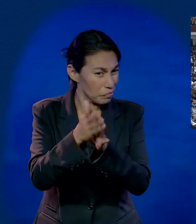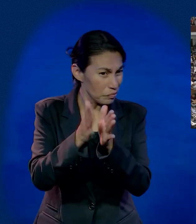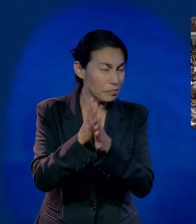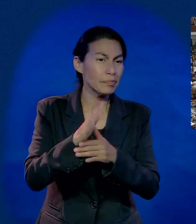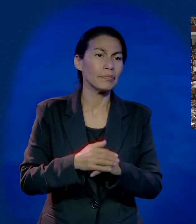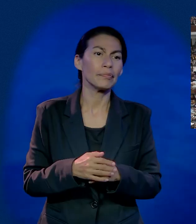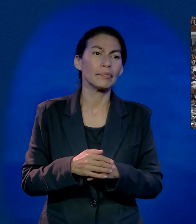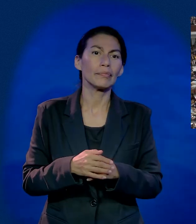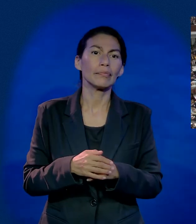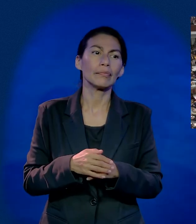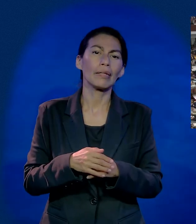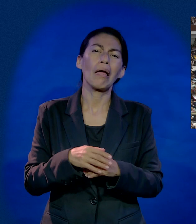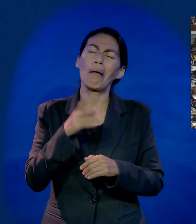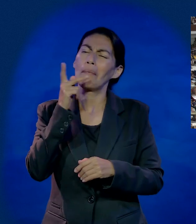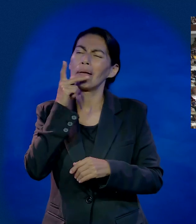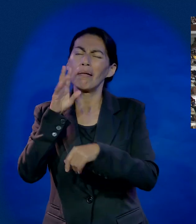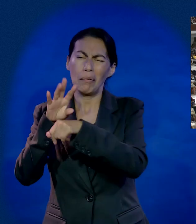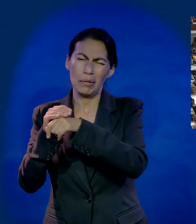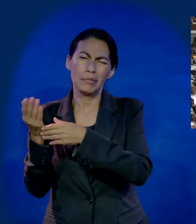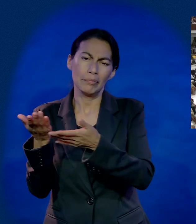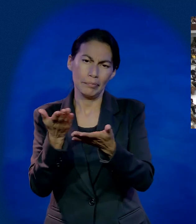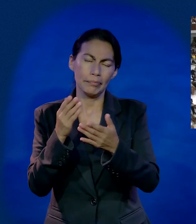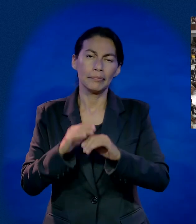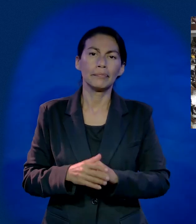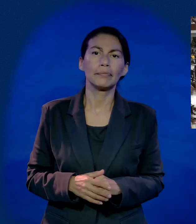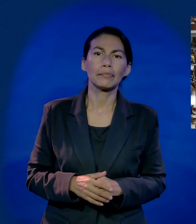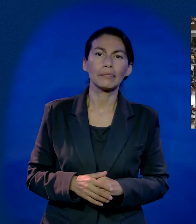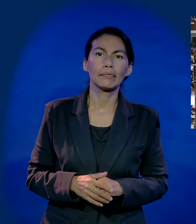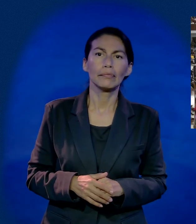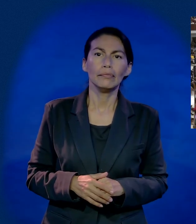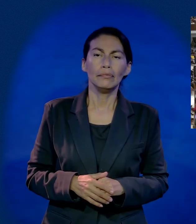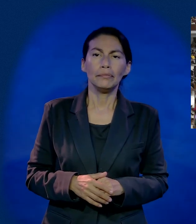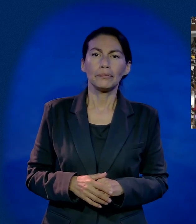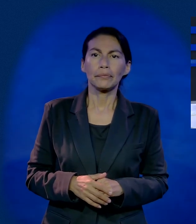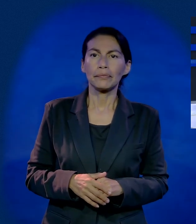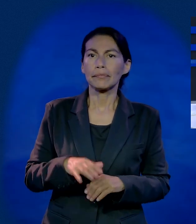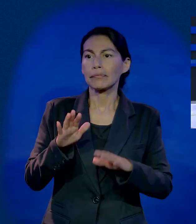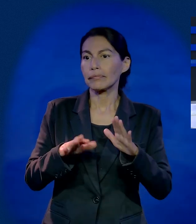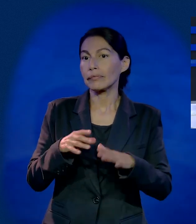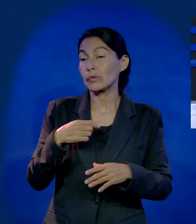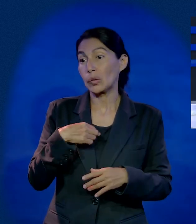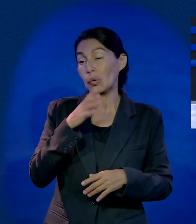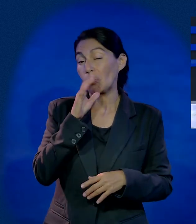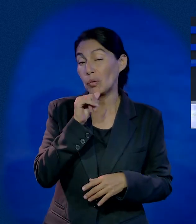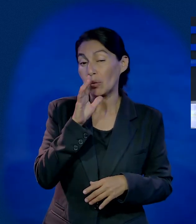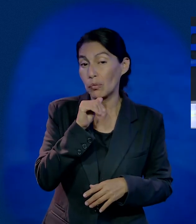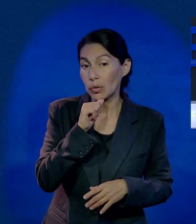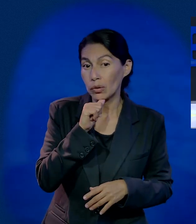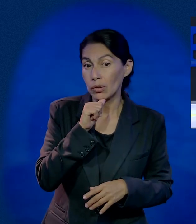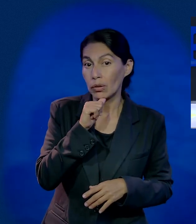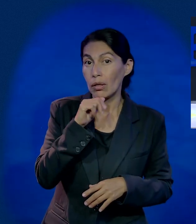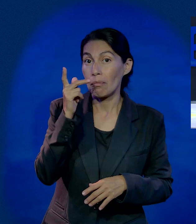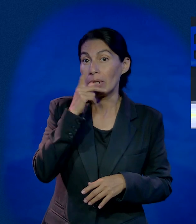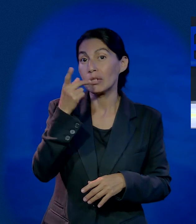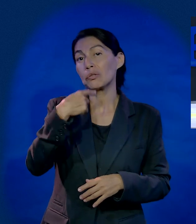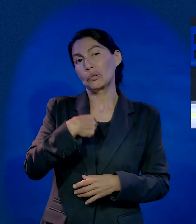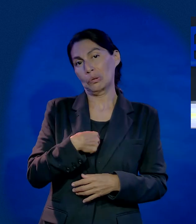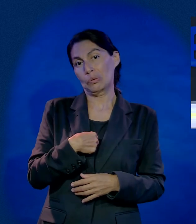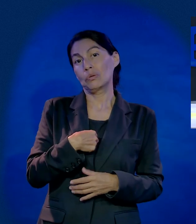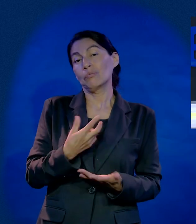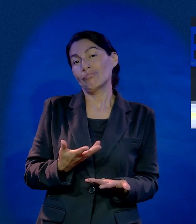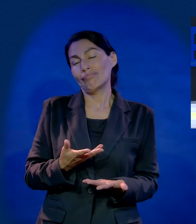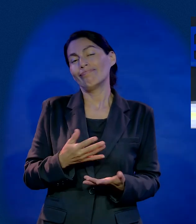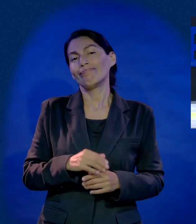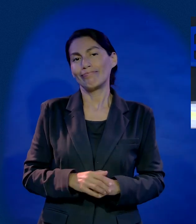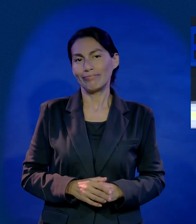aquel lugar. No, gracias, ándale, ándale, pídele permiso a tu pastor. Y ya más grande le decía: es que no puedo.